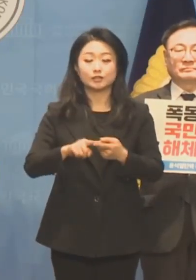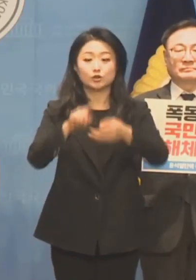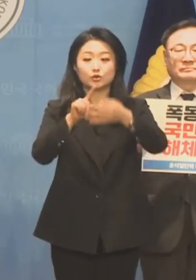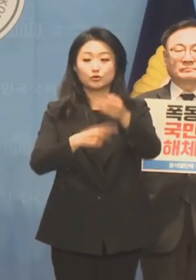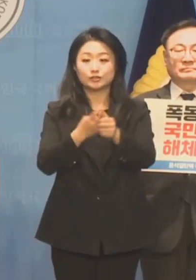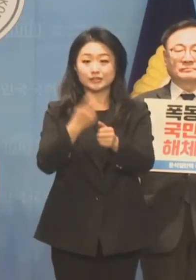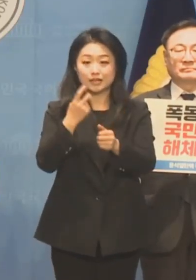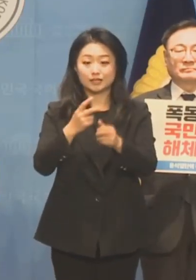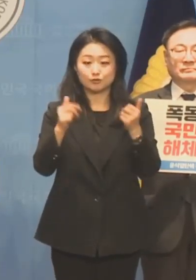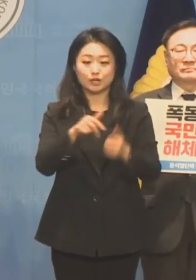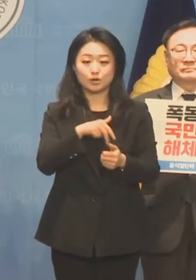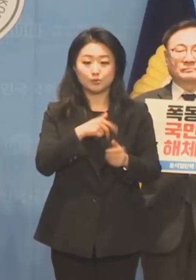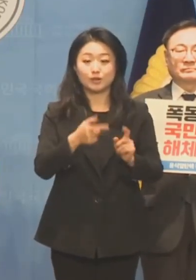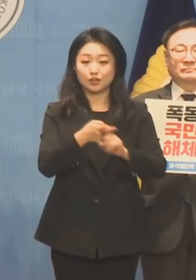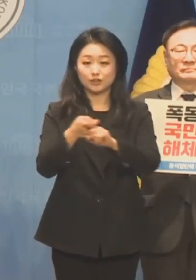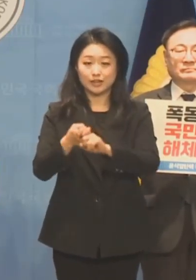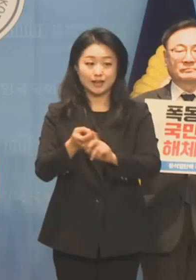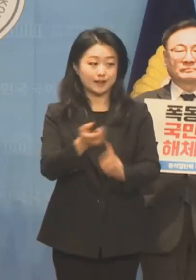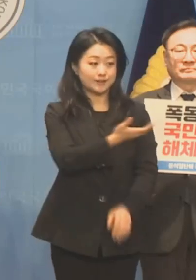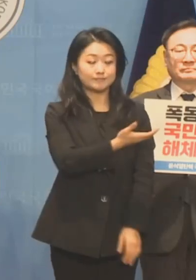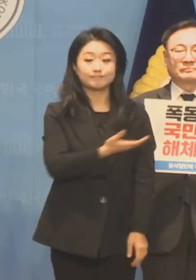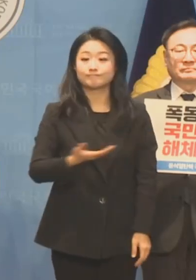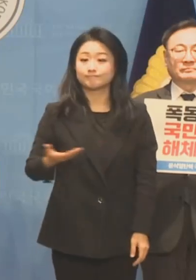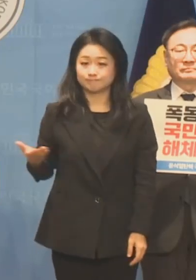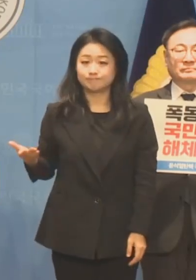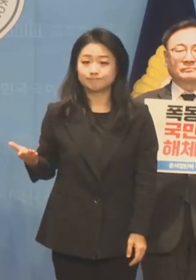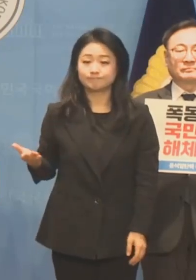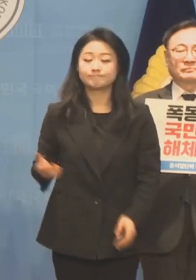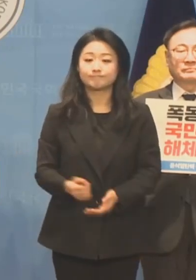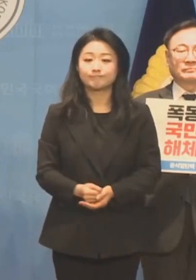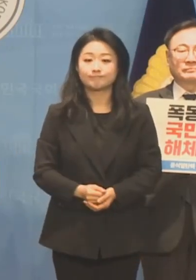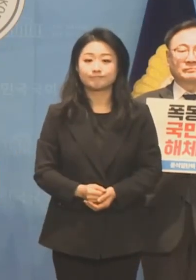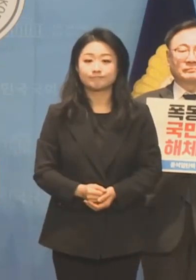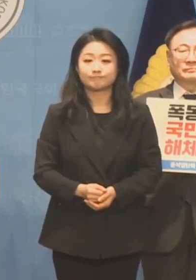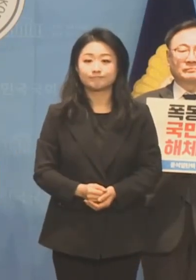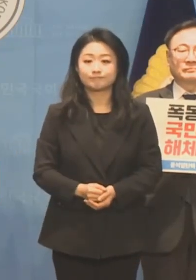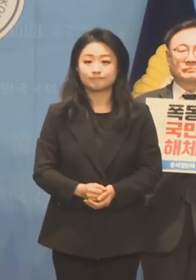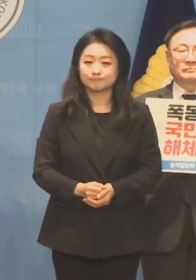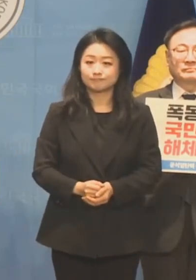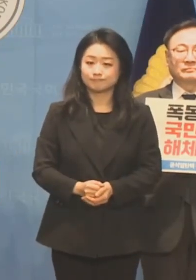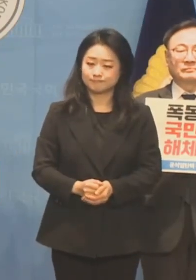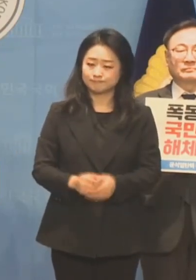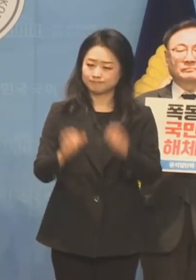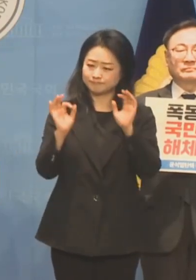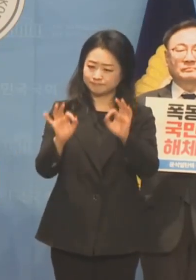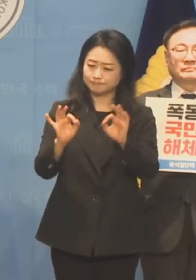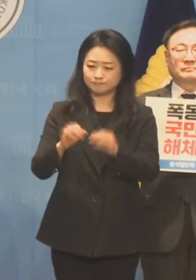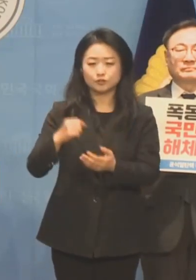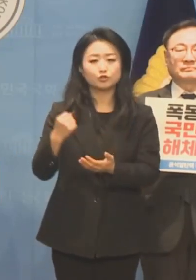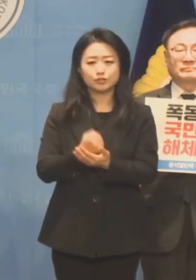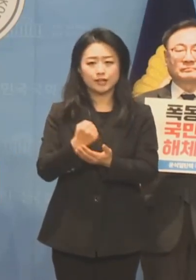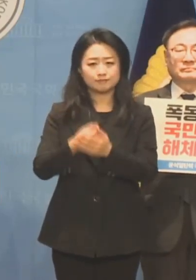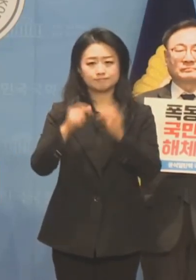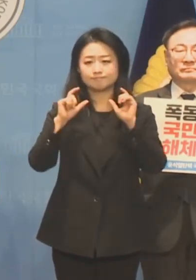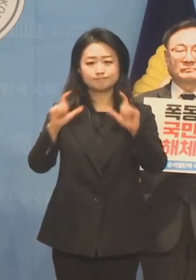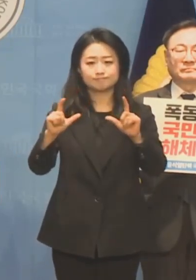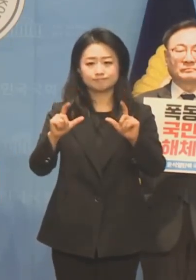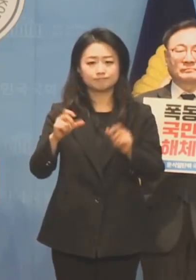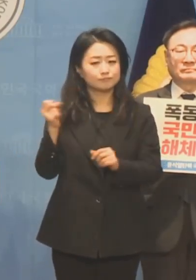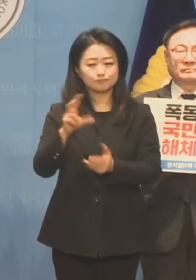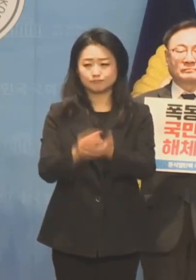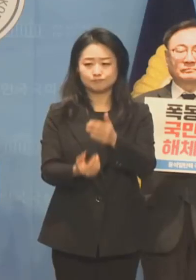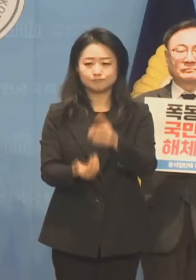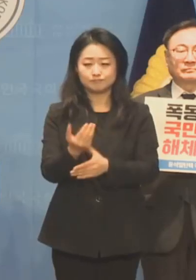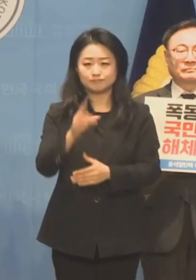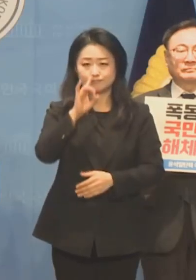탄핵 국회의원 연대는 강하게 이들에 대해서 규탄하고 다시는 이런 행동을 하지